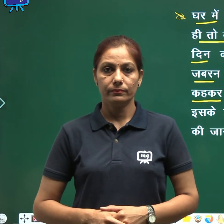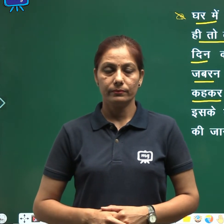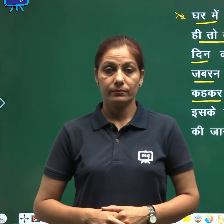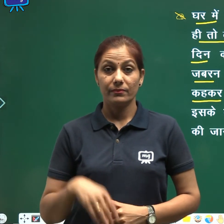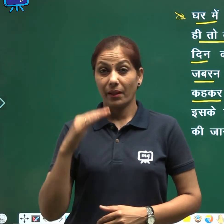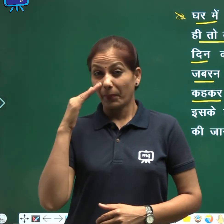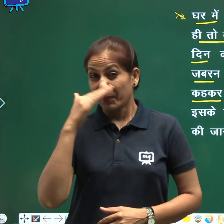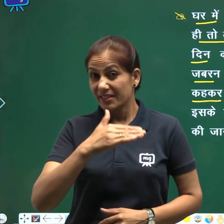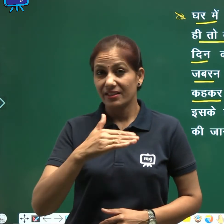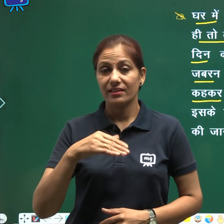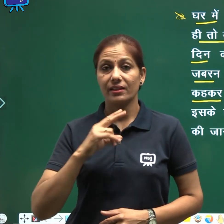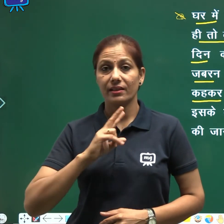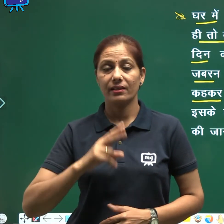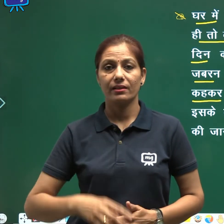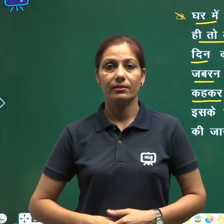बेइज्जती की कि